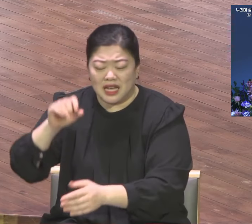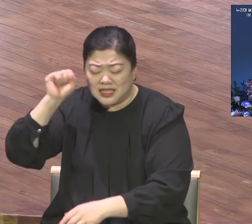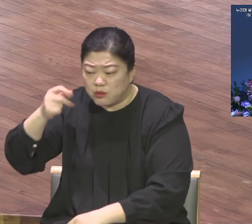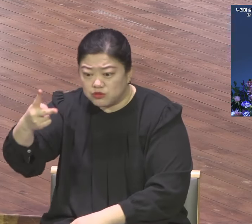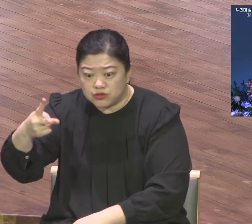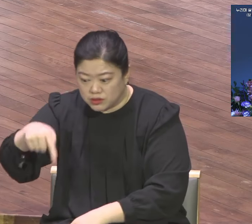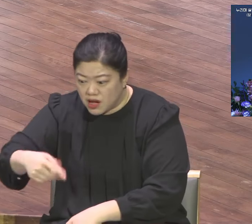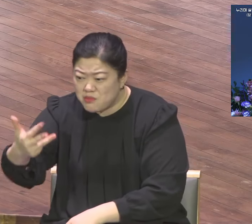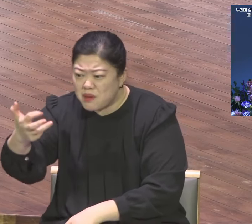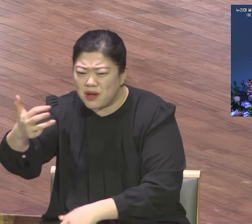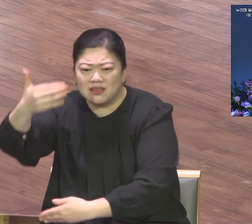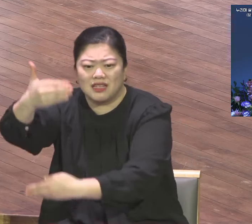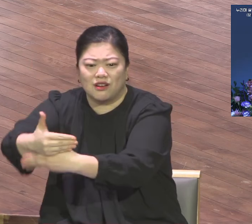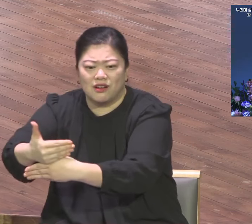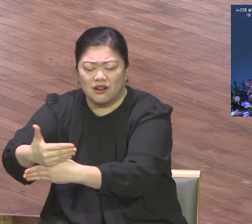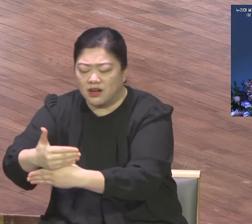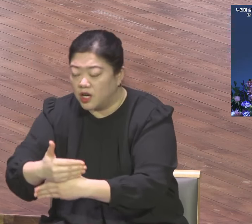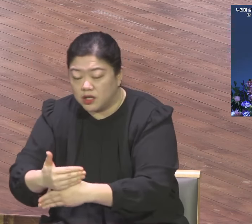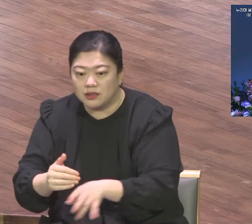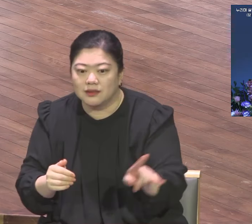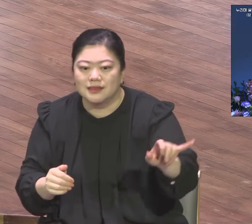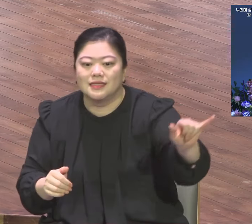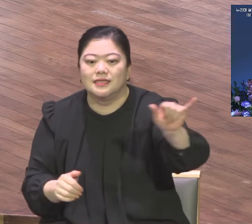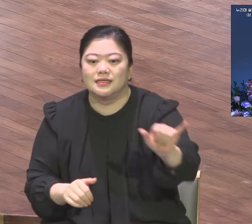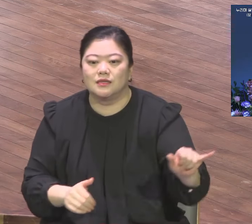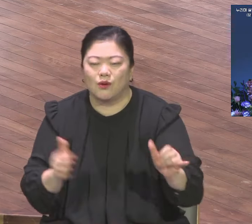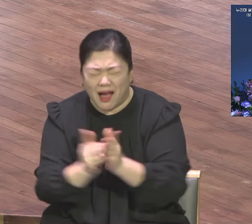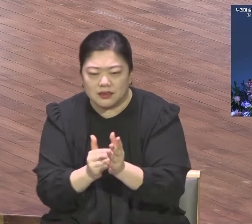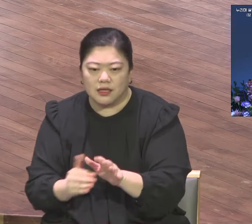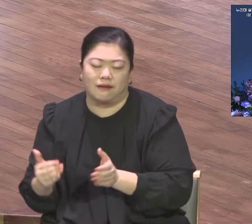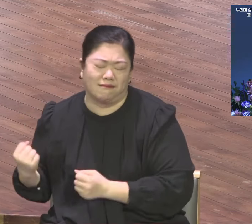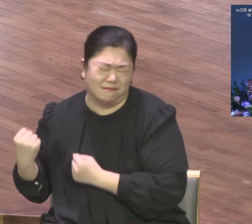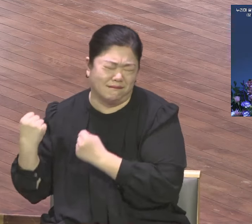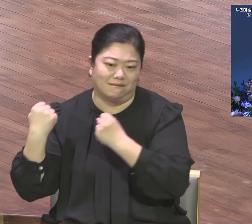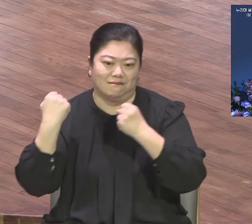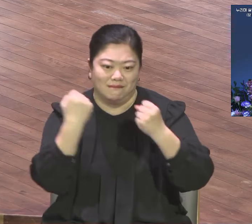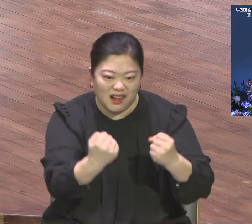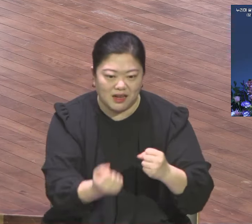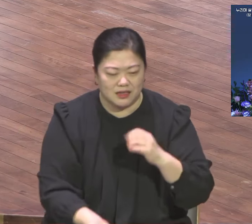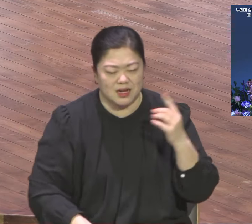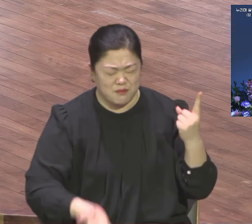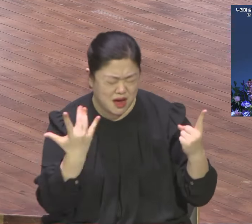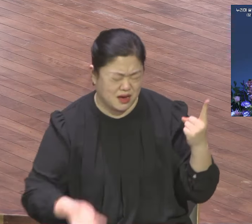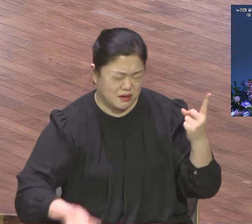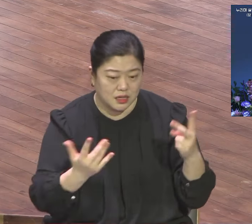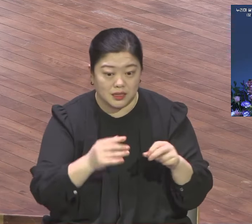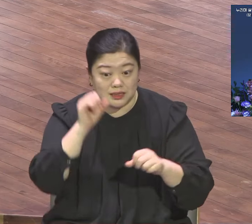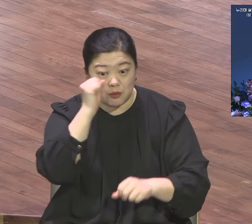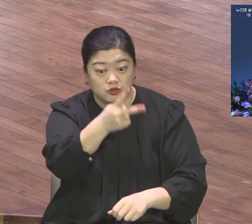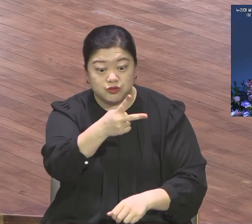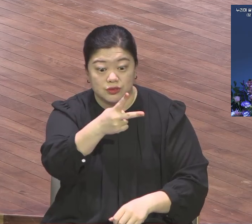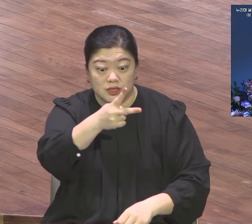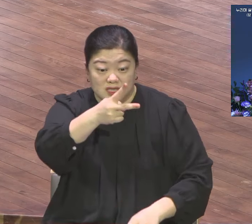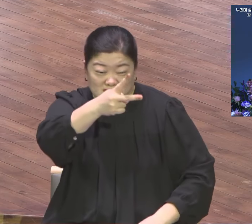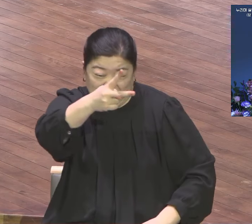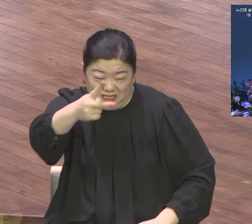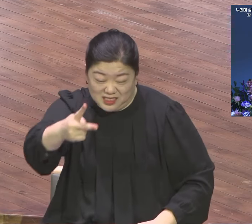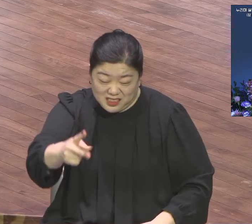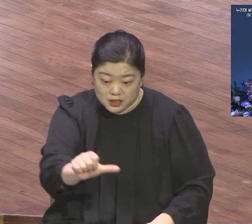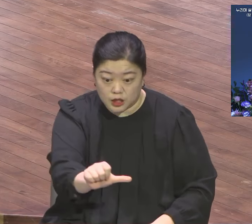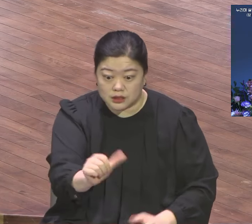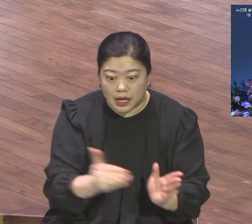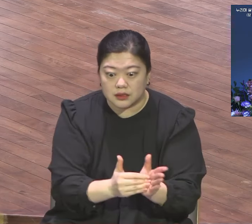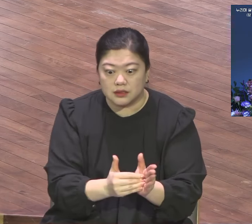볼링장이라고 새벽 5시까지 해요. 그럼 막 그 가서 새벽 5시 막 문 닫을 때까지 그냥 그렇게 볼링도